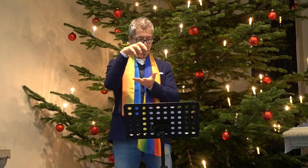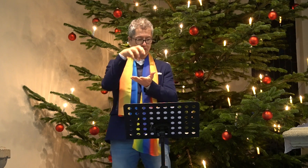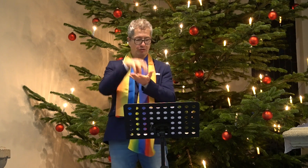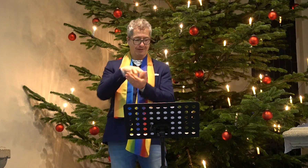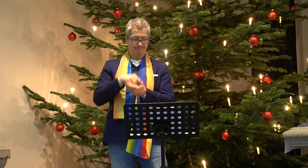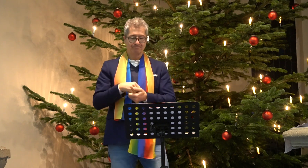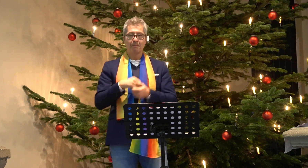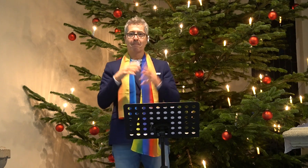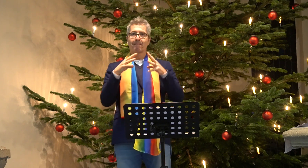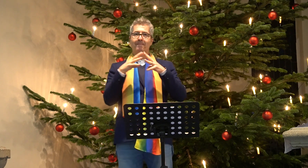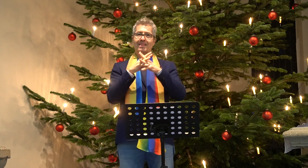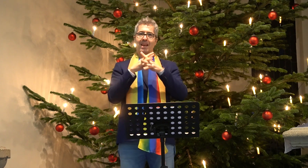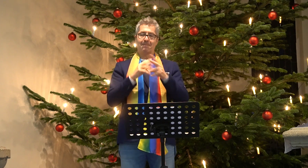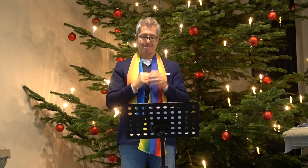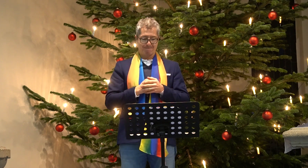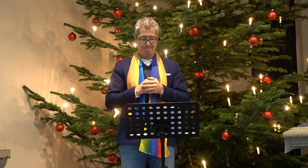Beide gehen zusammen